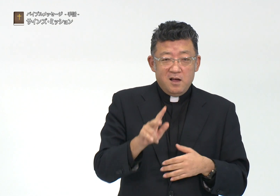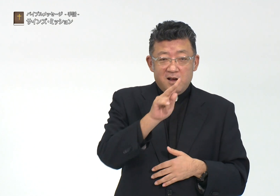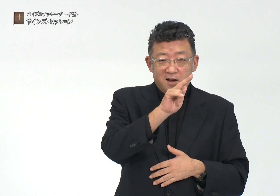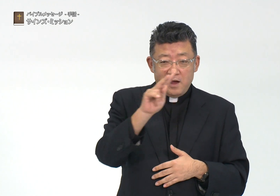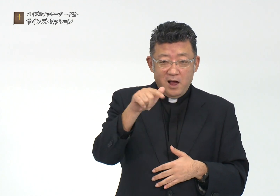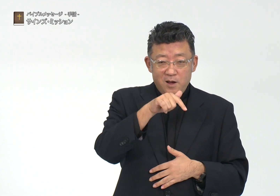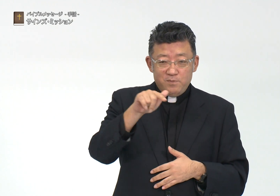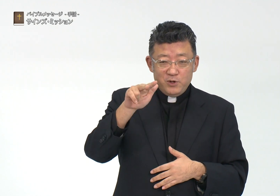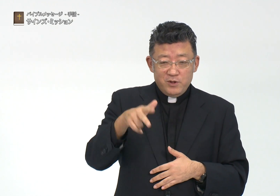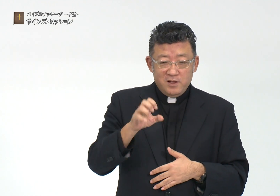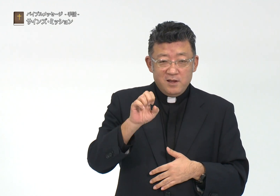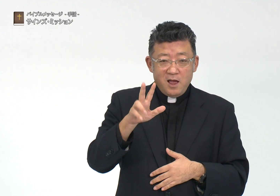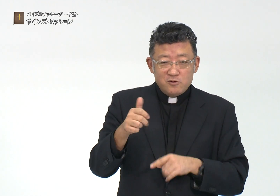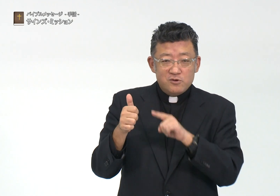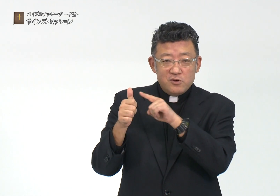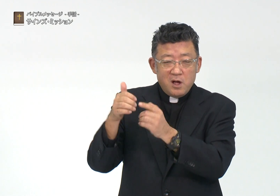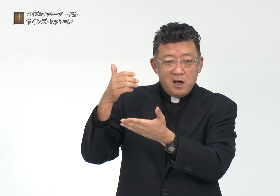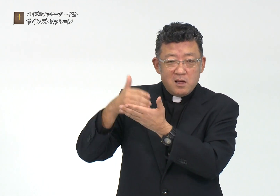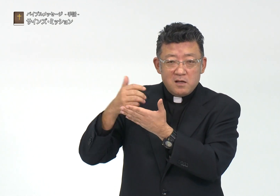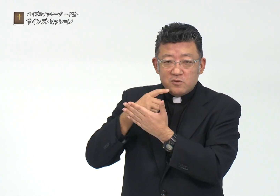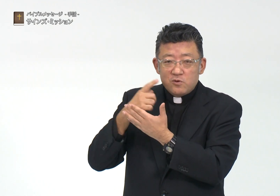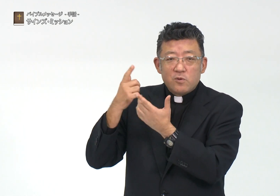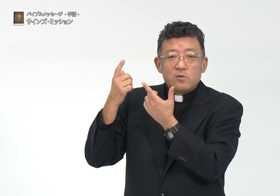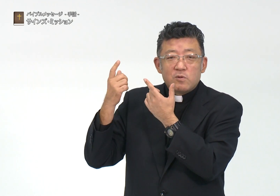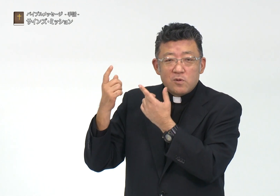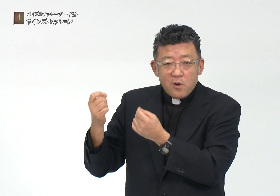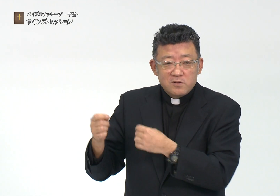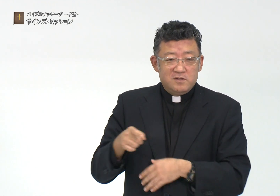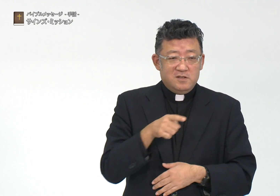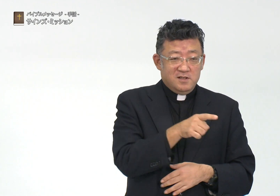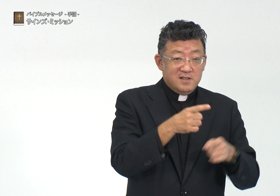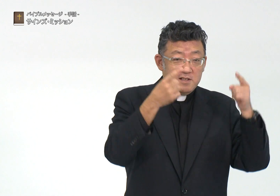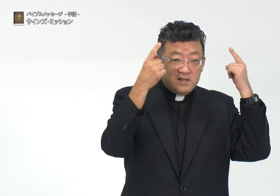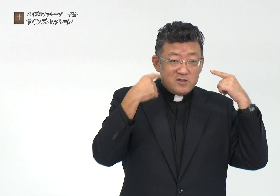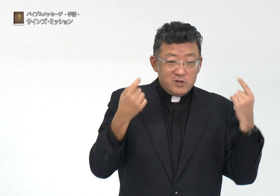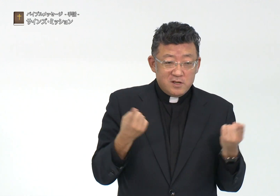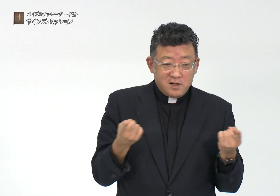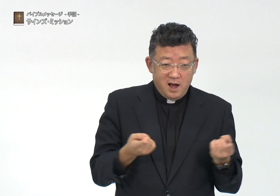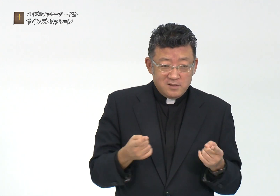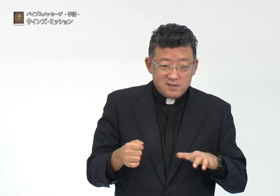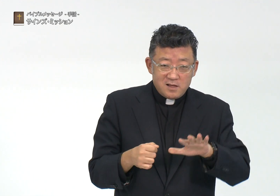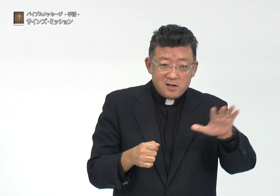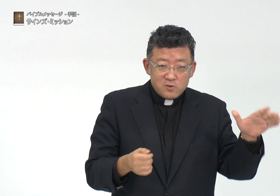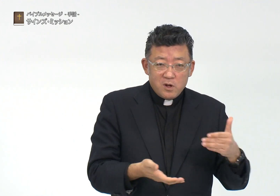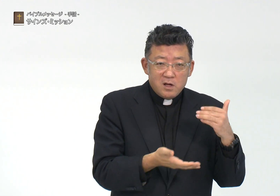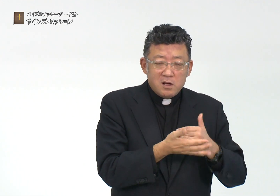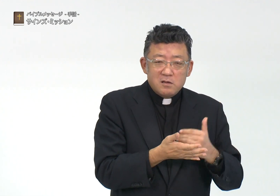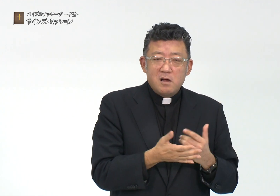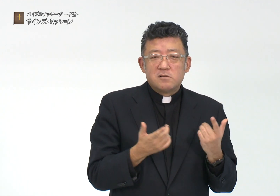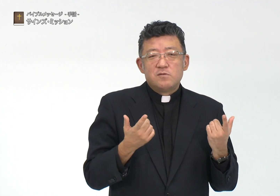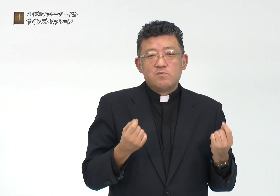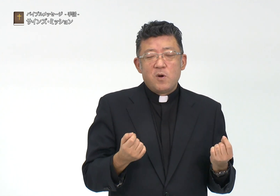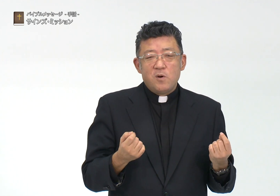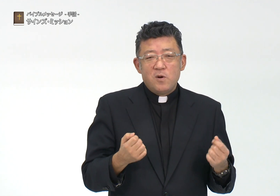ワザガブリエルが告げたとおりであること羊飼いたちが